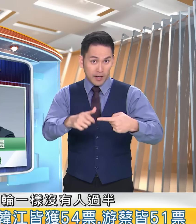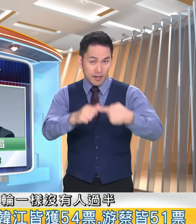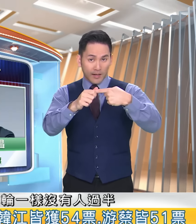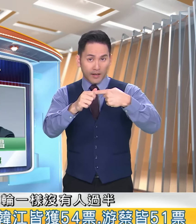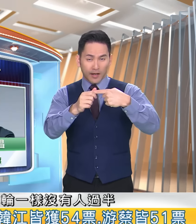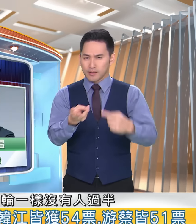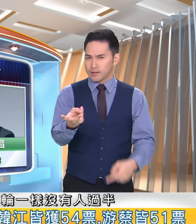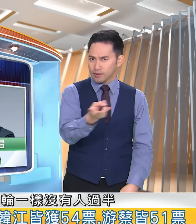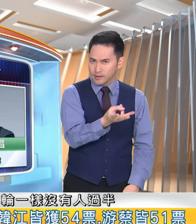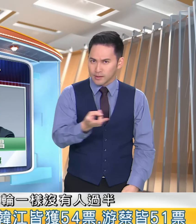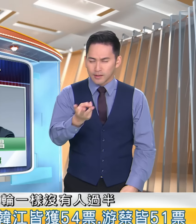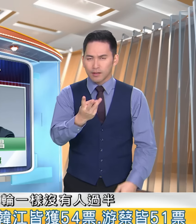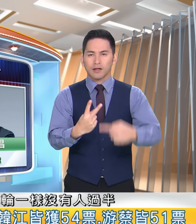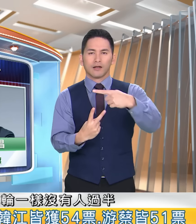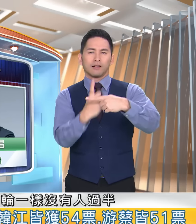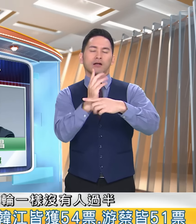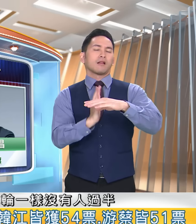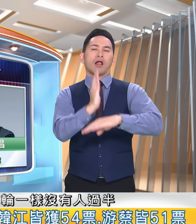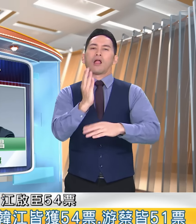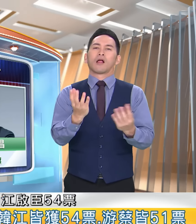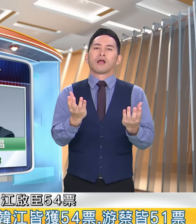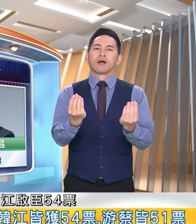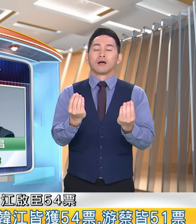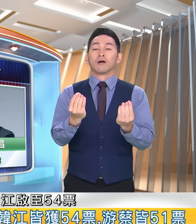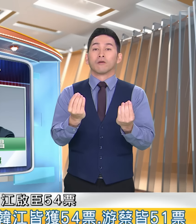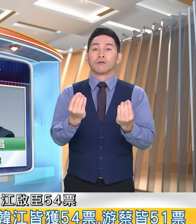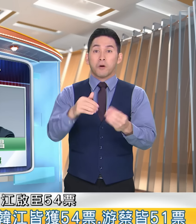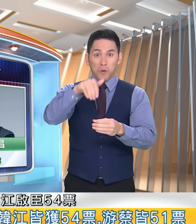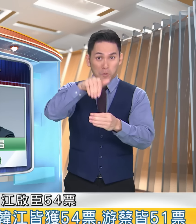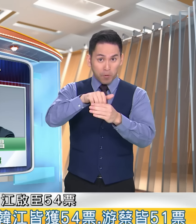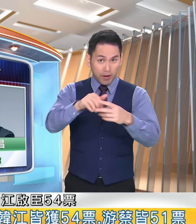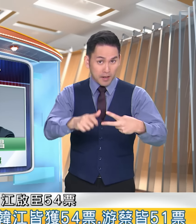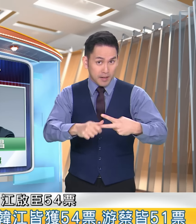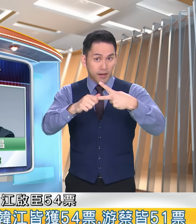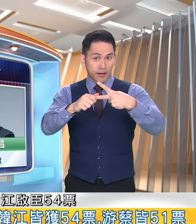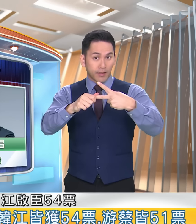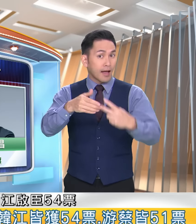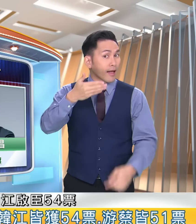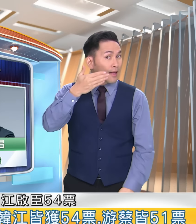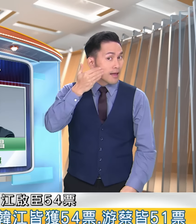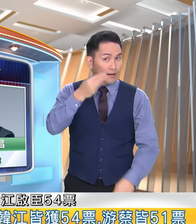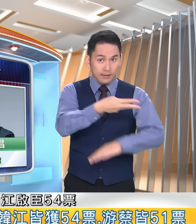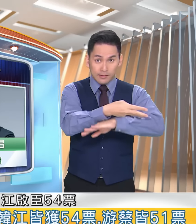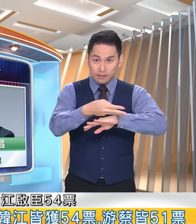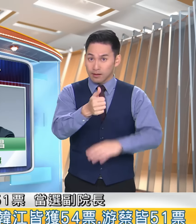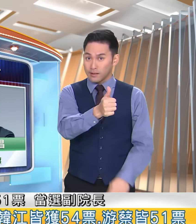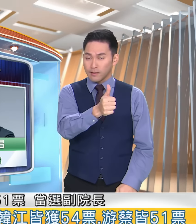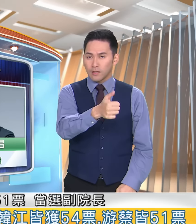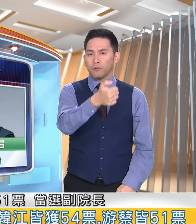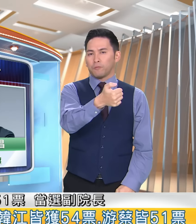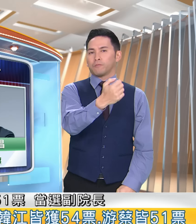轮一样没有人过半，到第二轮投票，江启臣54票打败蔡其昌